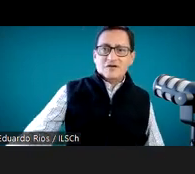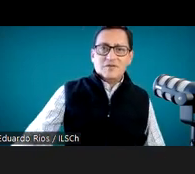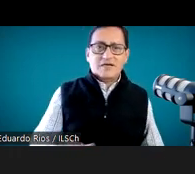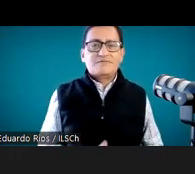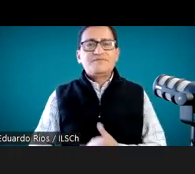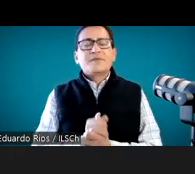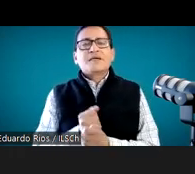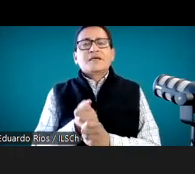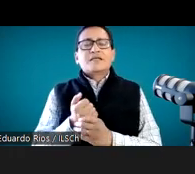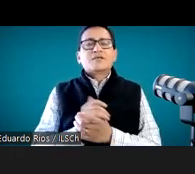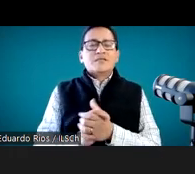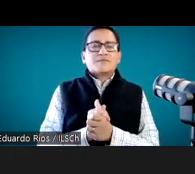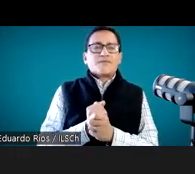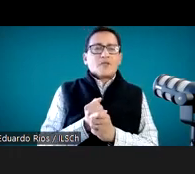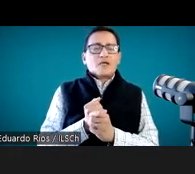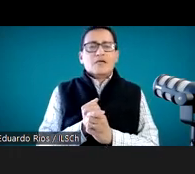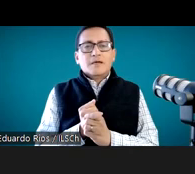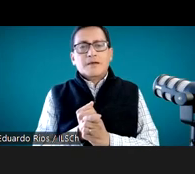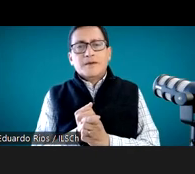Ahí nos va a esperar. Entonces,